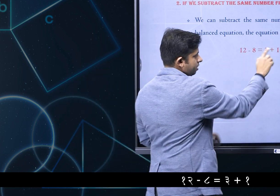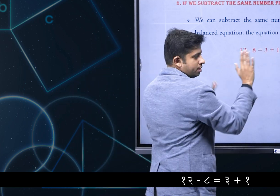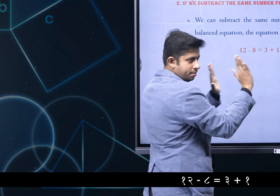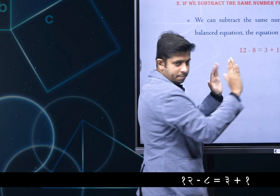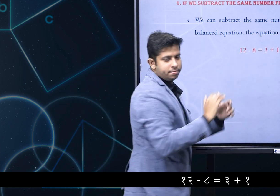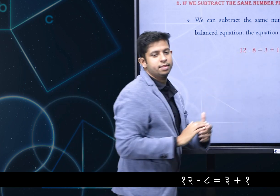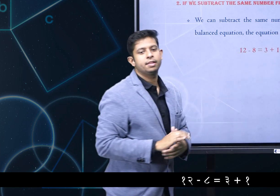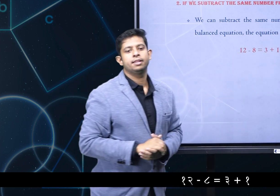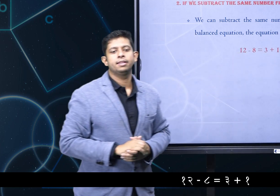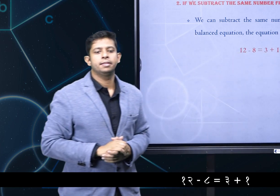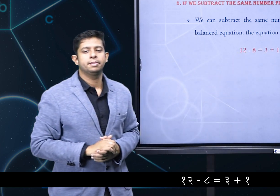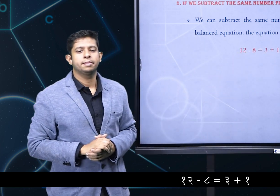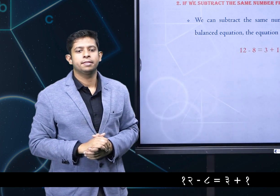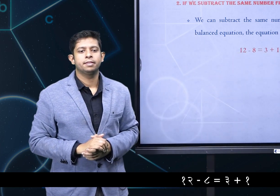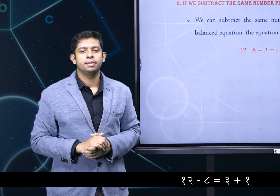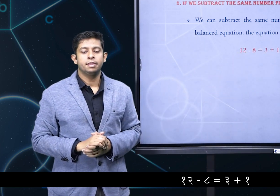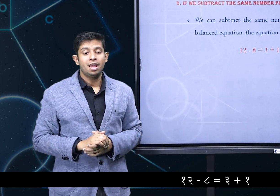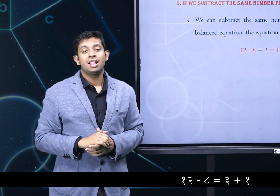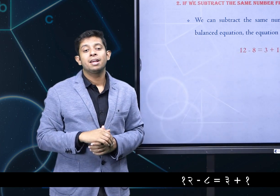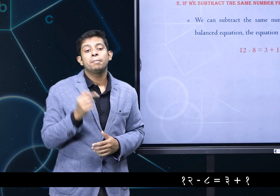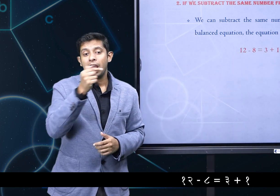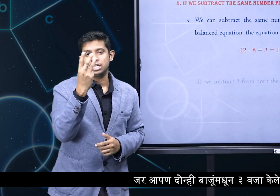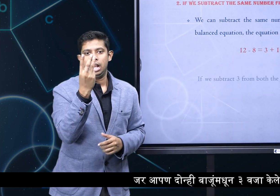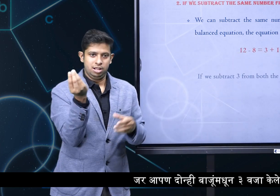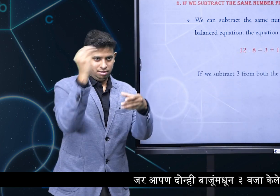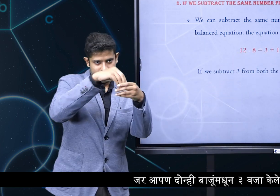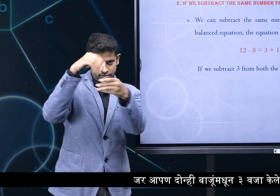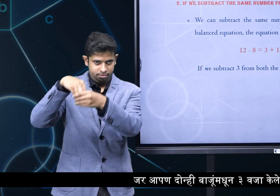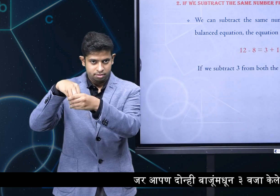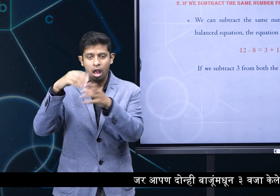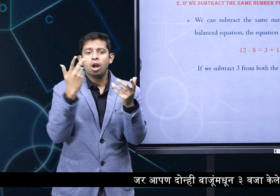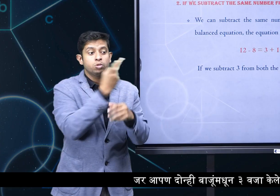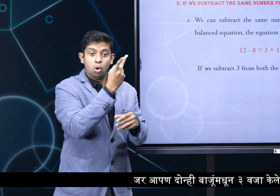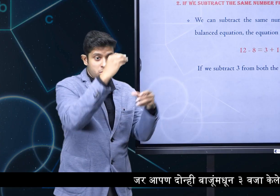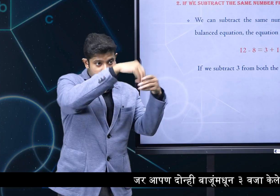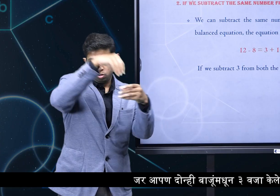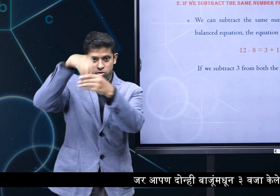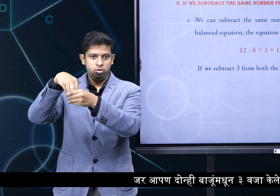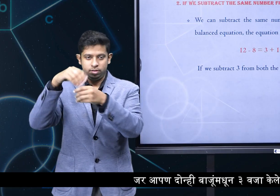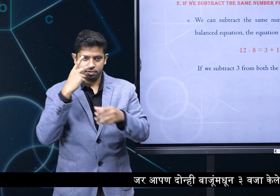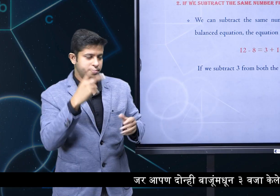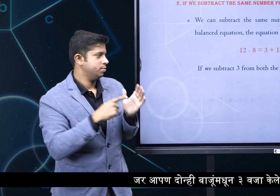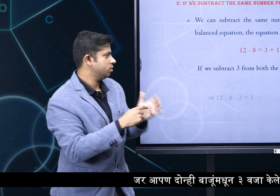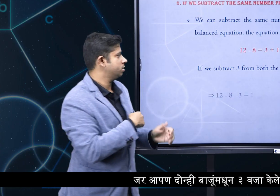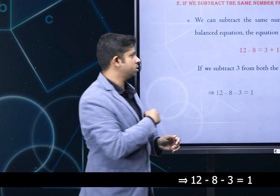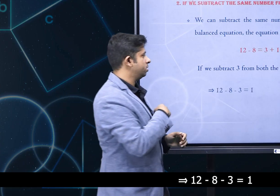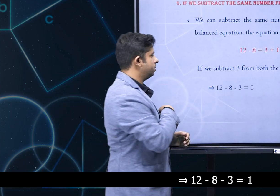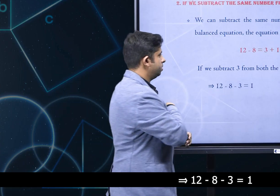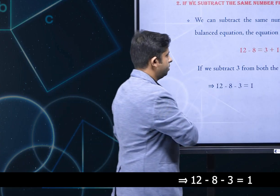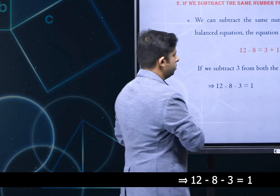- 8 = 3 + 1. जर आपण दोन्ही बाजूंमधून 3 वजा केली तर 12 - 8